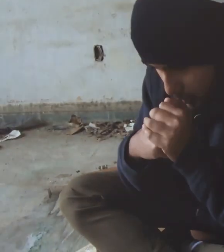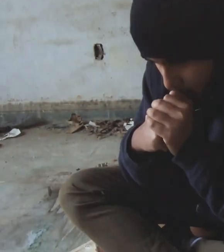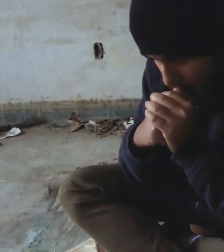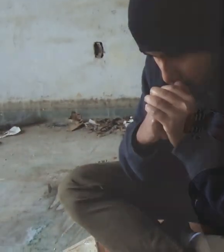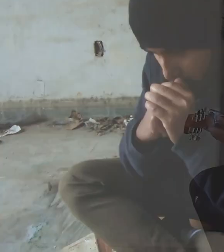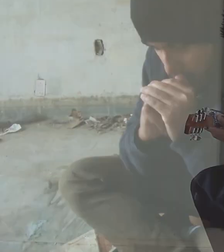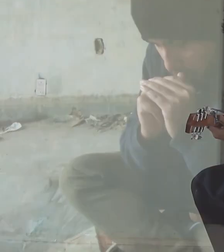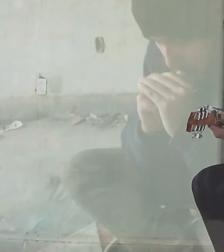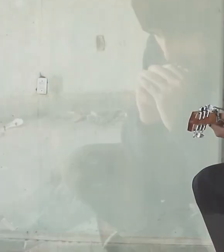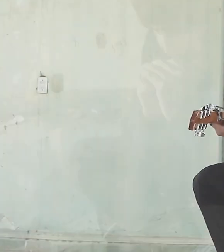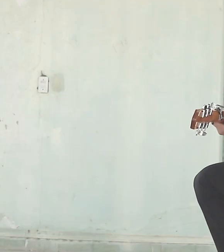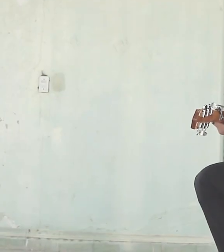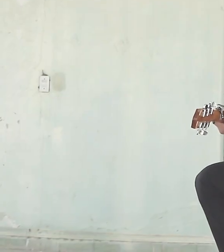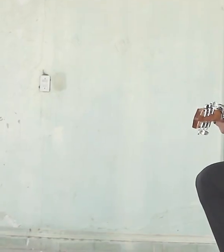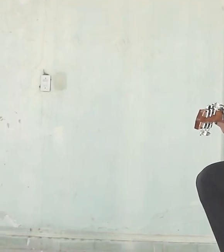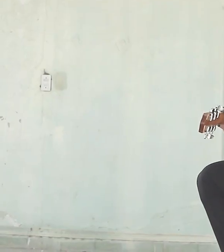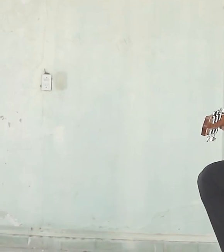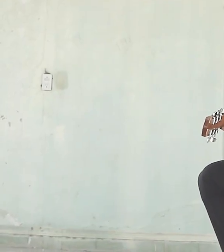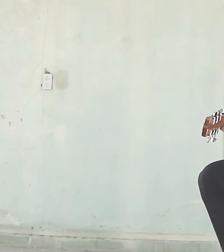ahora